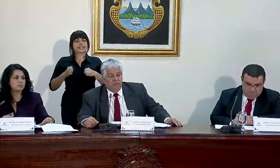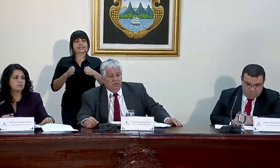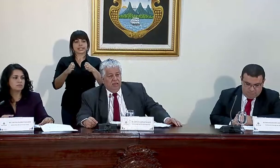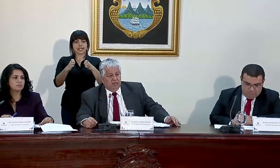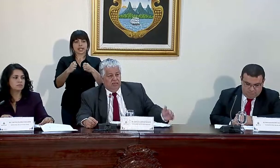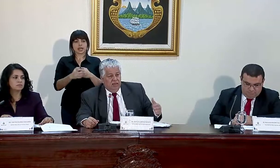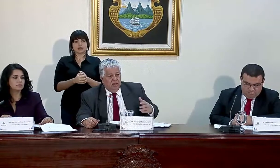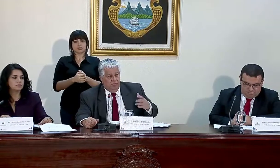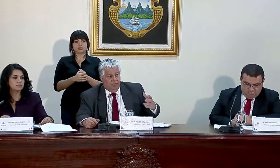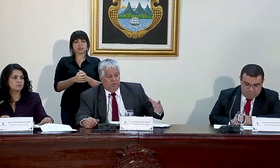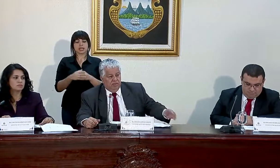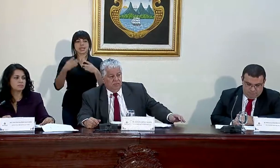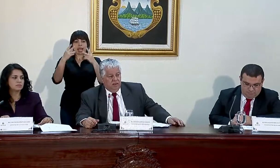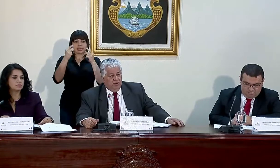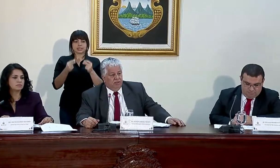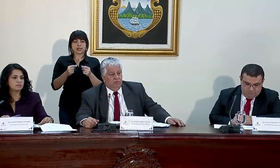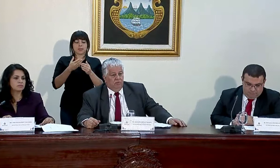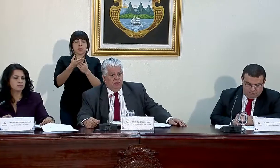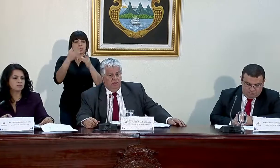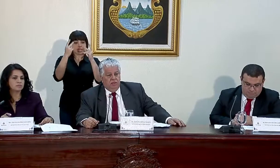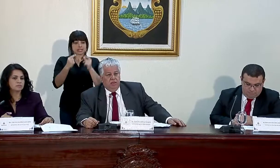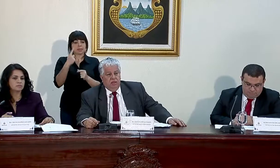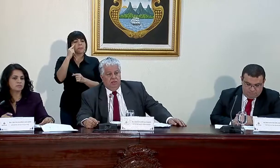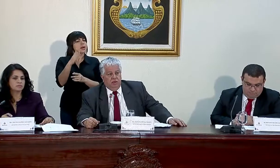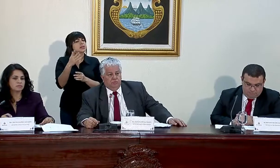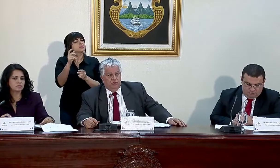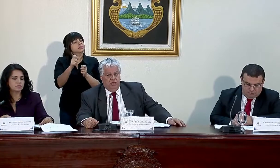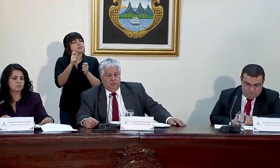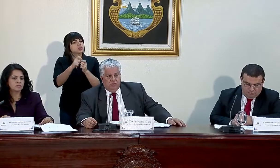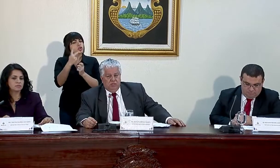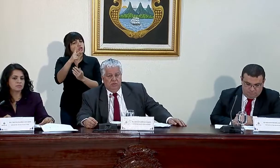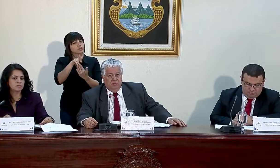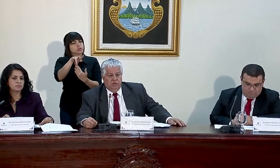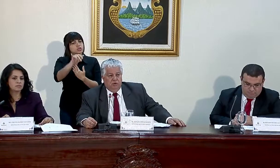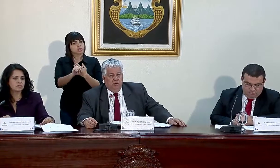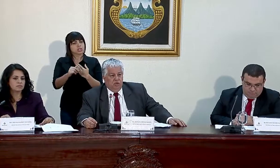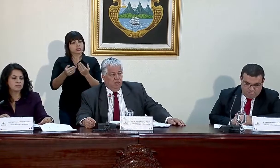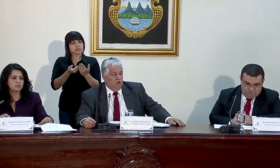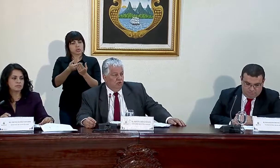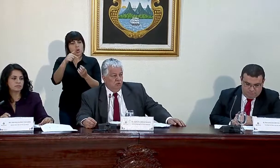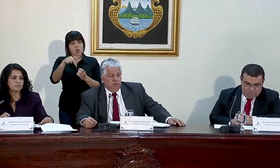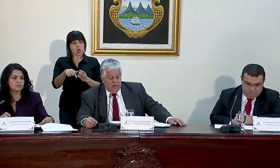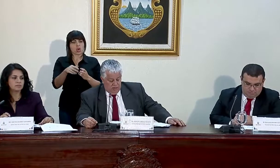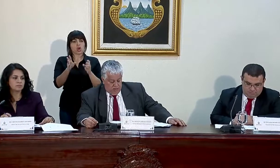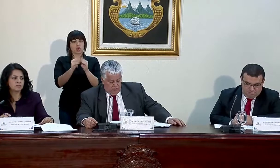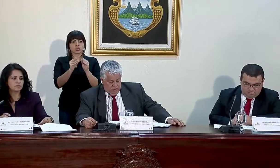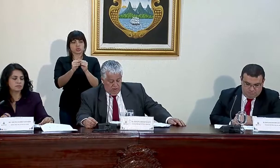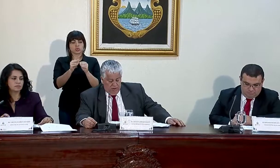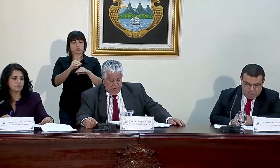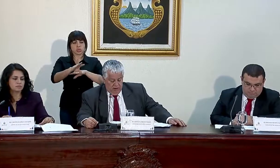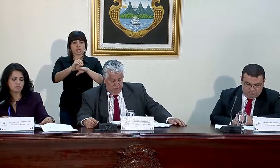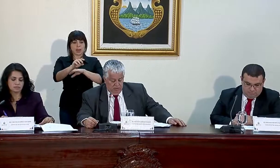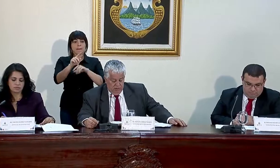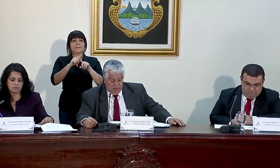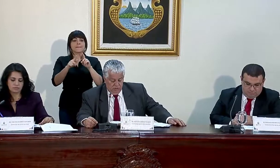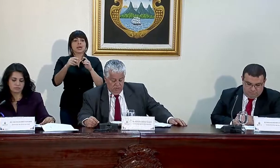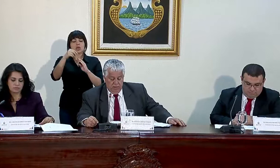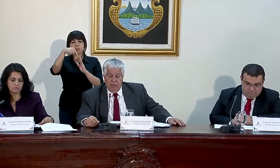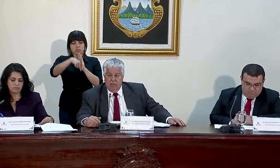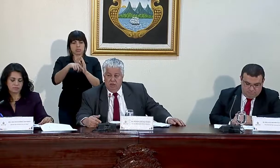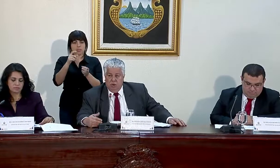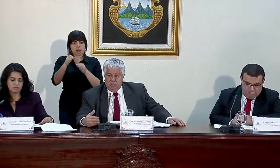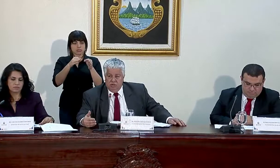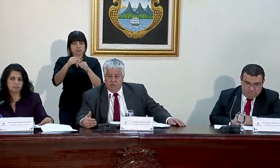estrategia hacendaria, la propuesta hacendaria, particularmente de dos proyectos que se pusieron hoy en consulta. Pero él hablará ampliamente